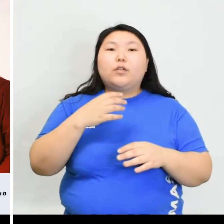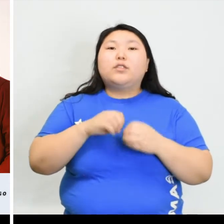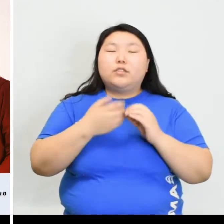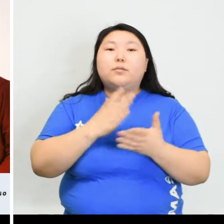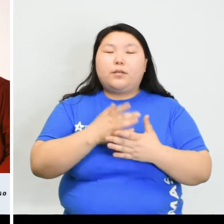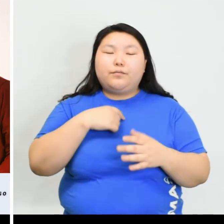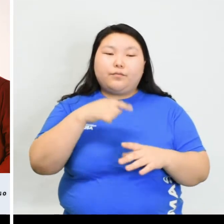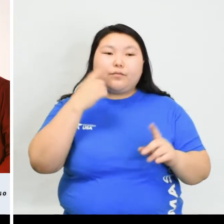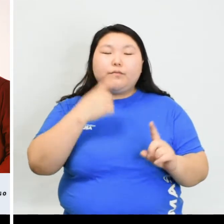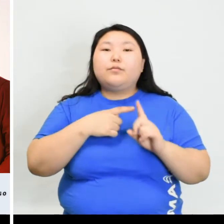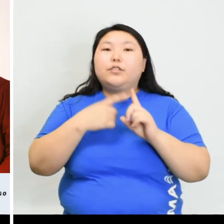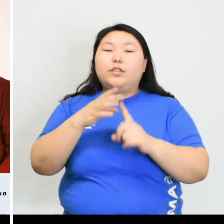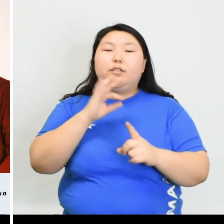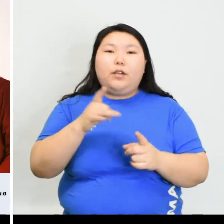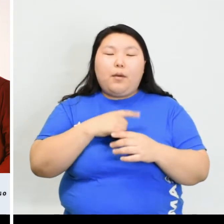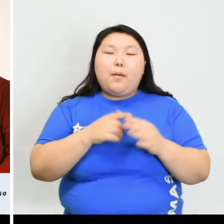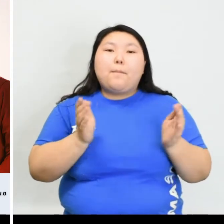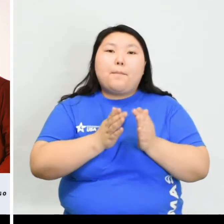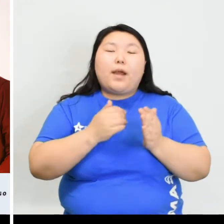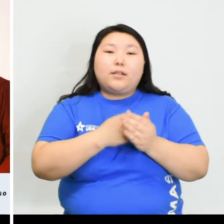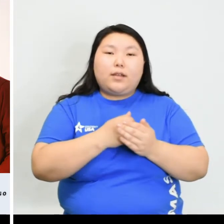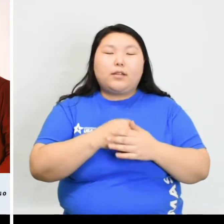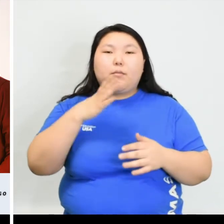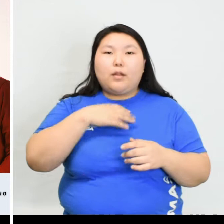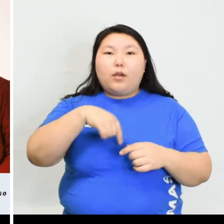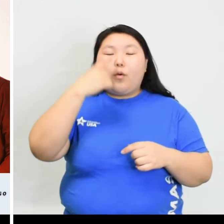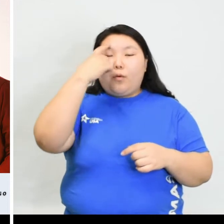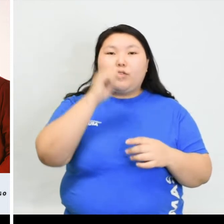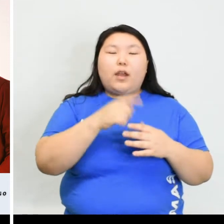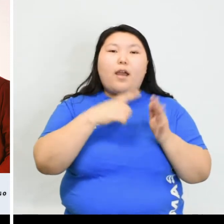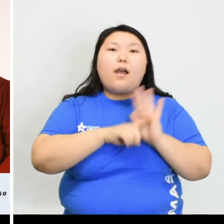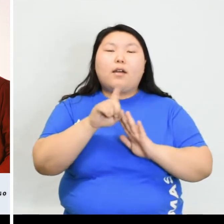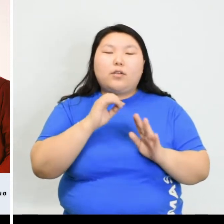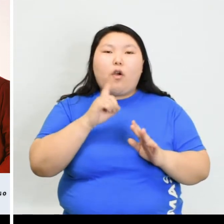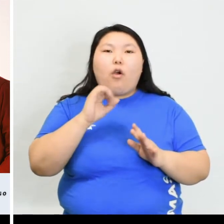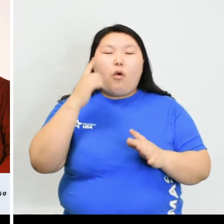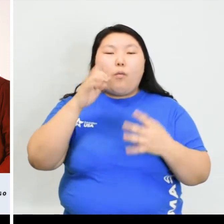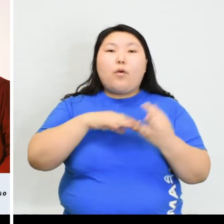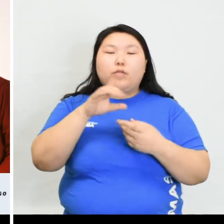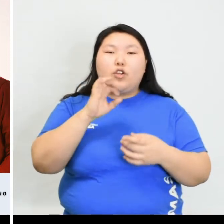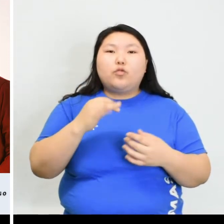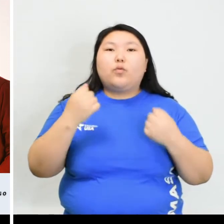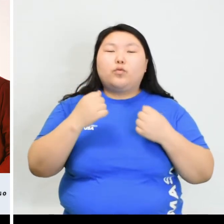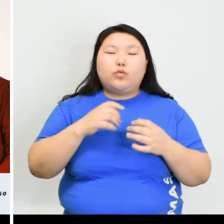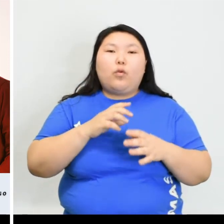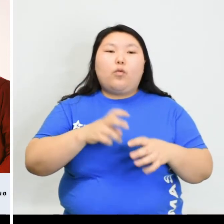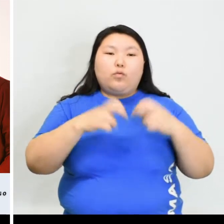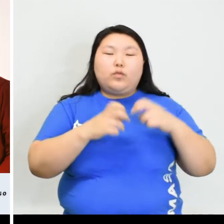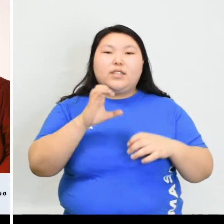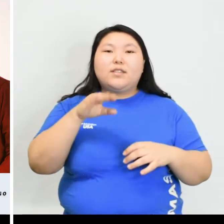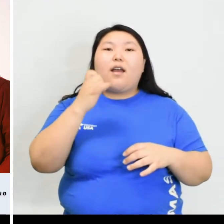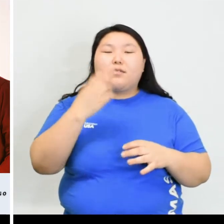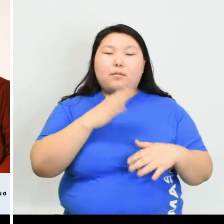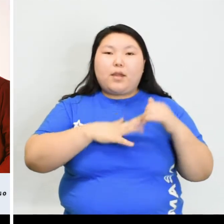энэ жилдээ ер нь багтаагаад манайх Монголын анхны хог боловсруулалтын эрчим хүч үйлдвэрлэх станц барьж эхлэх гэж байгаа